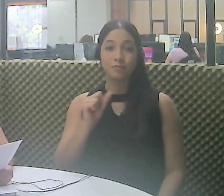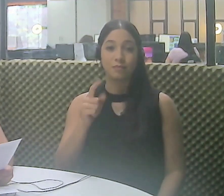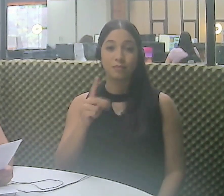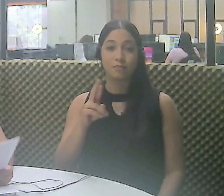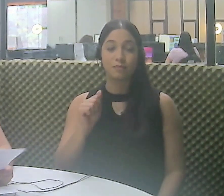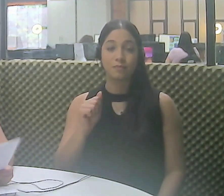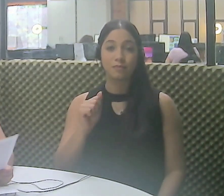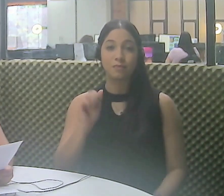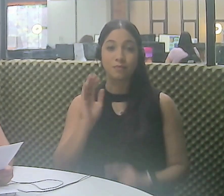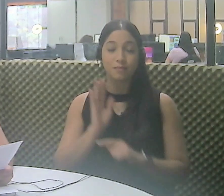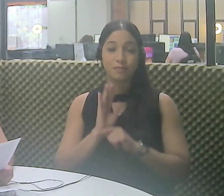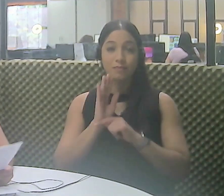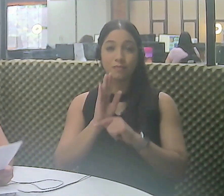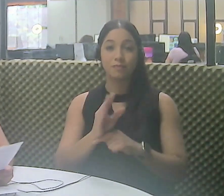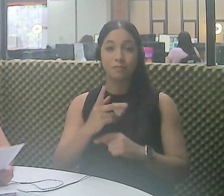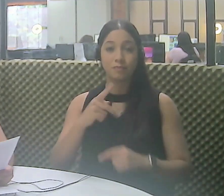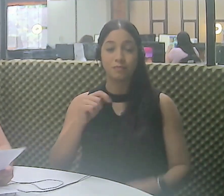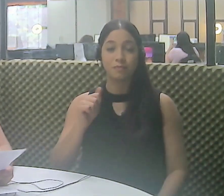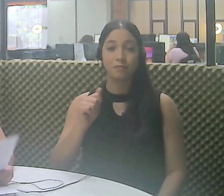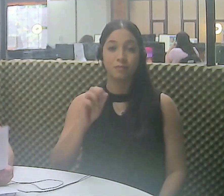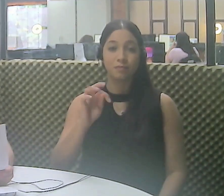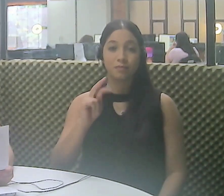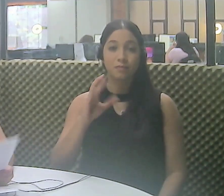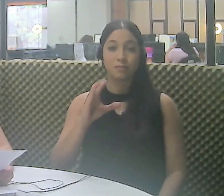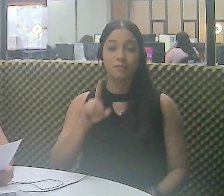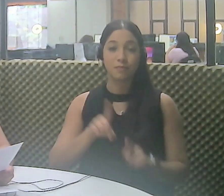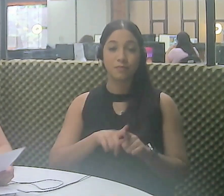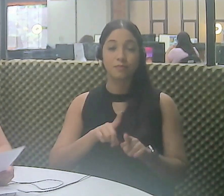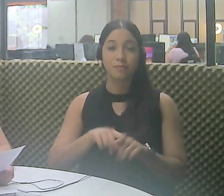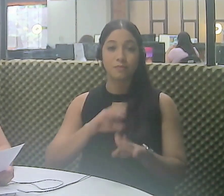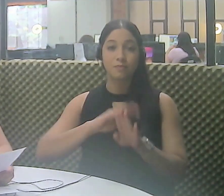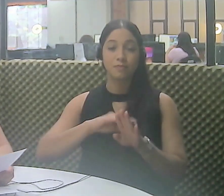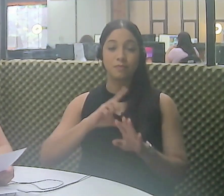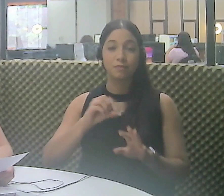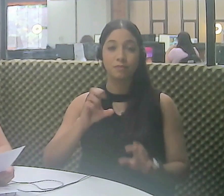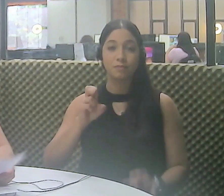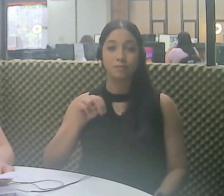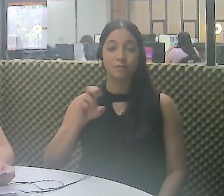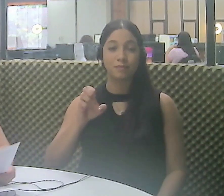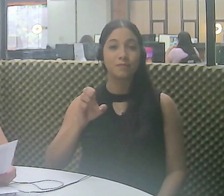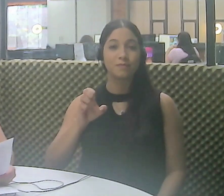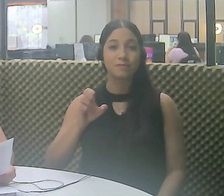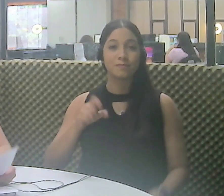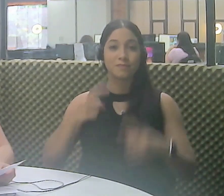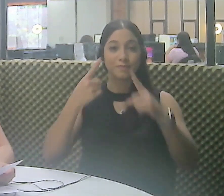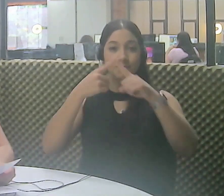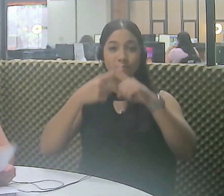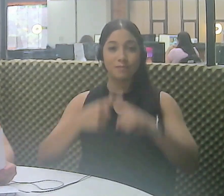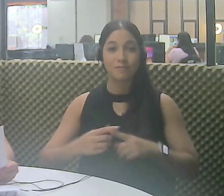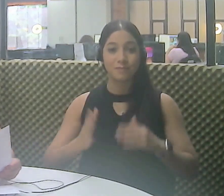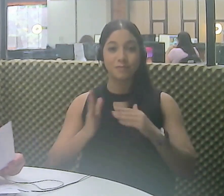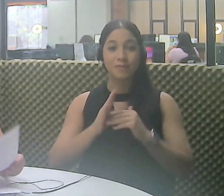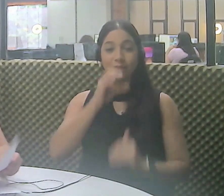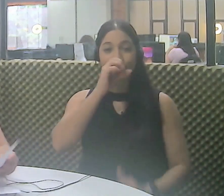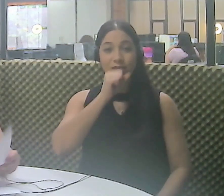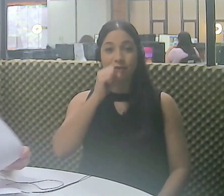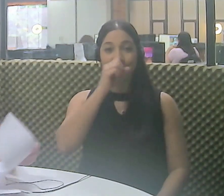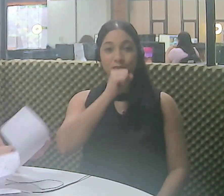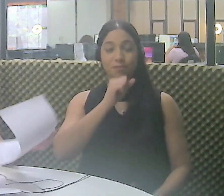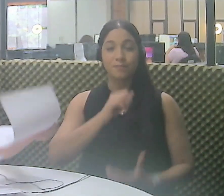Inácio, do auxiliar Patrick Pinheiro e da staff Loene Pereira. A competição segue até sábado.